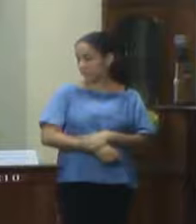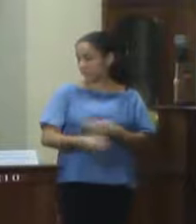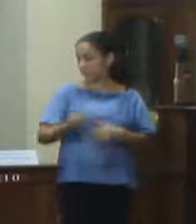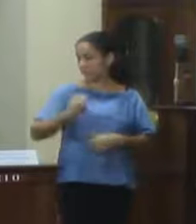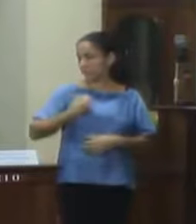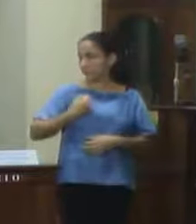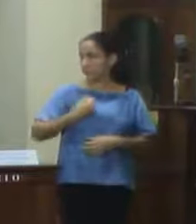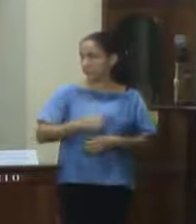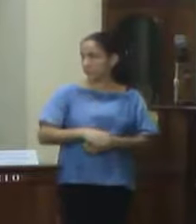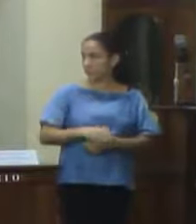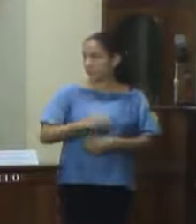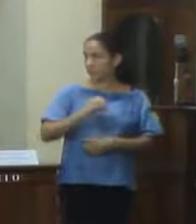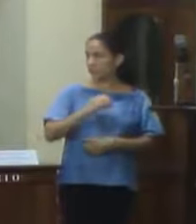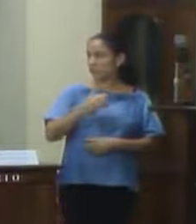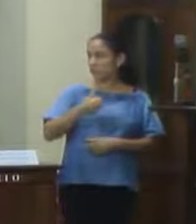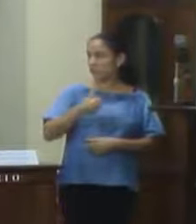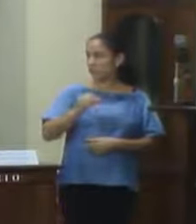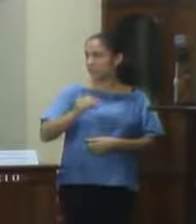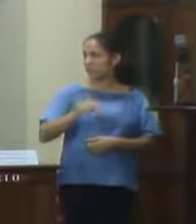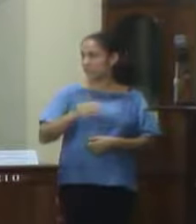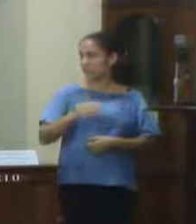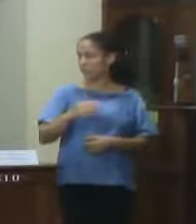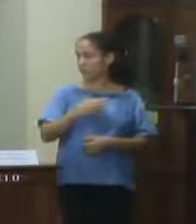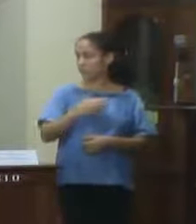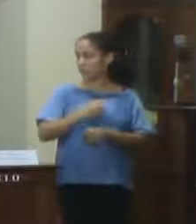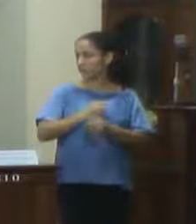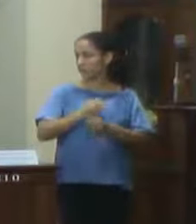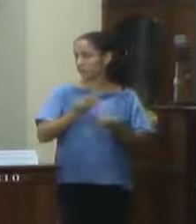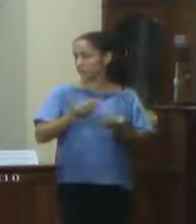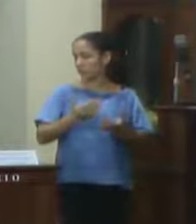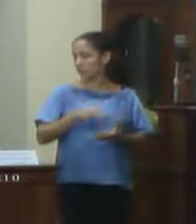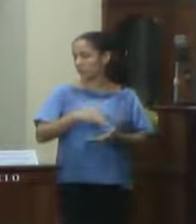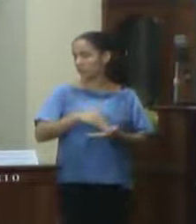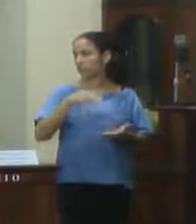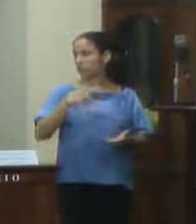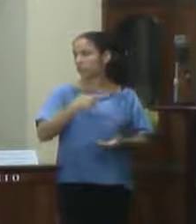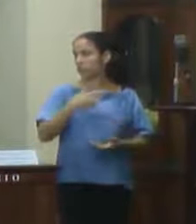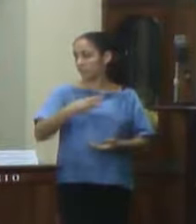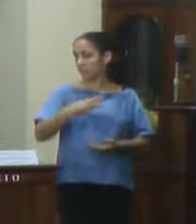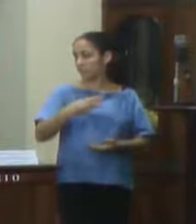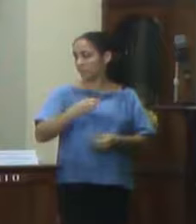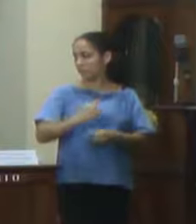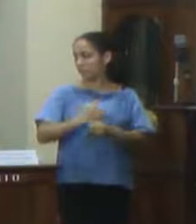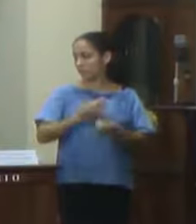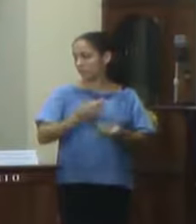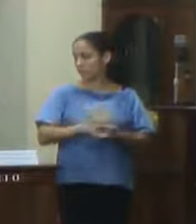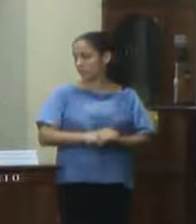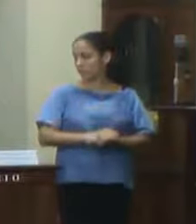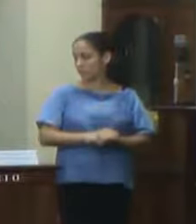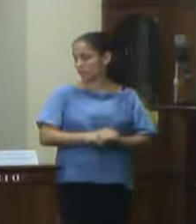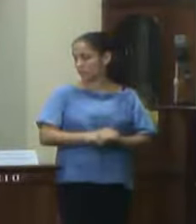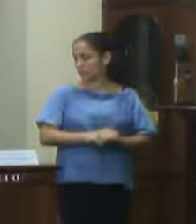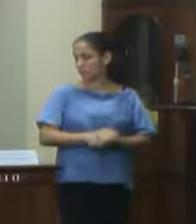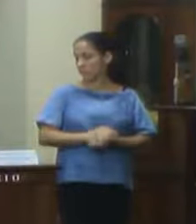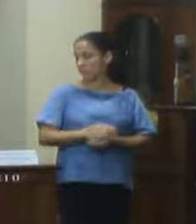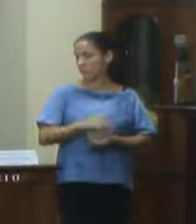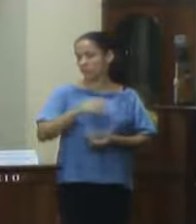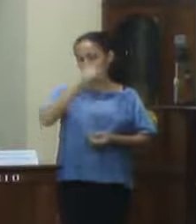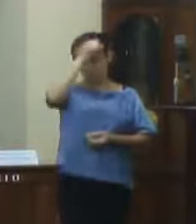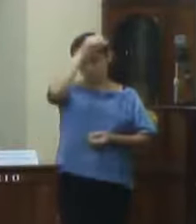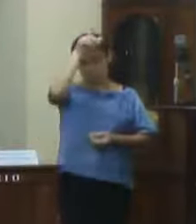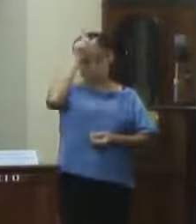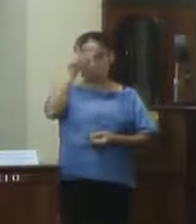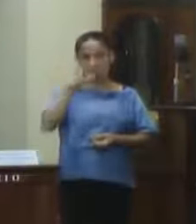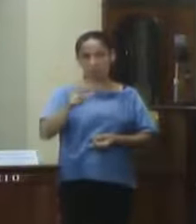número 060 de 2018, mensagem número 23 de 2018, do Poder Executivo